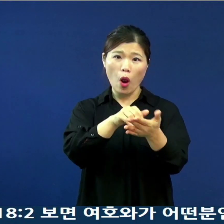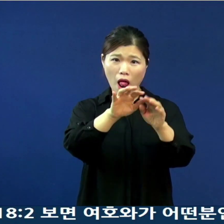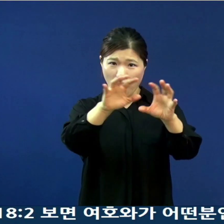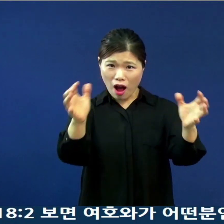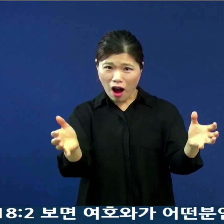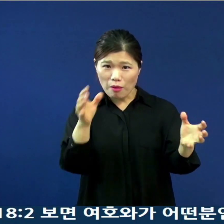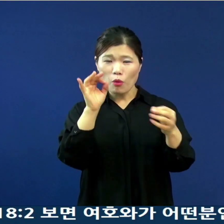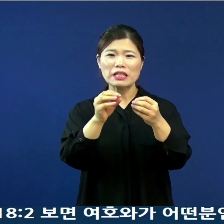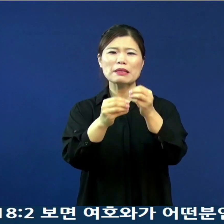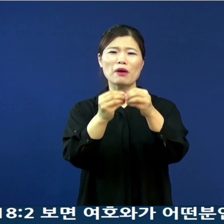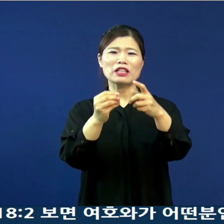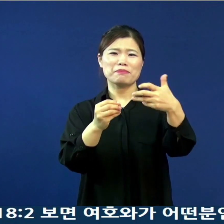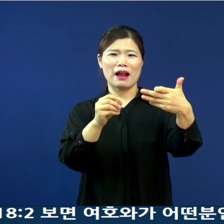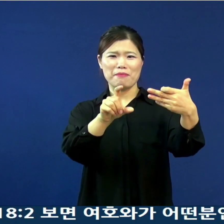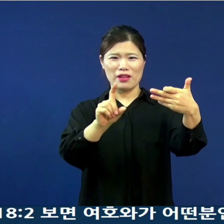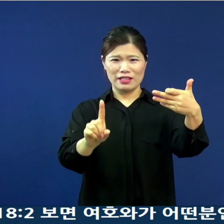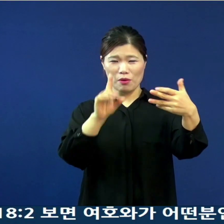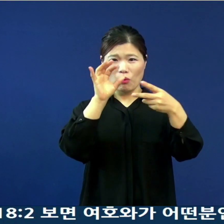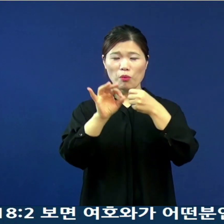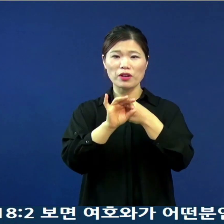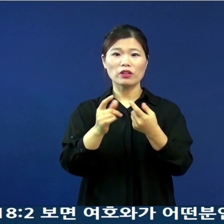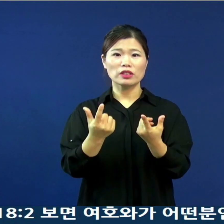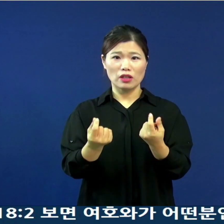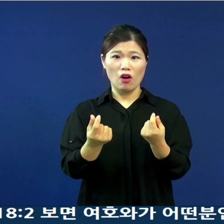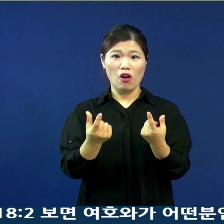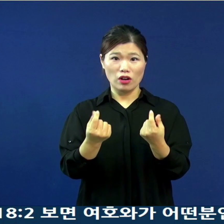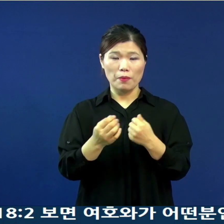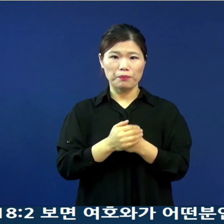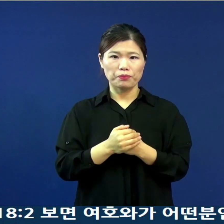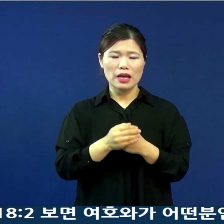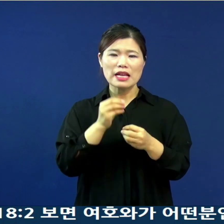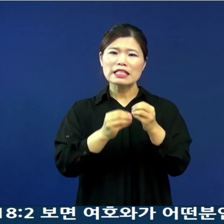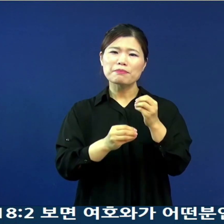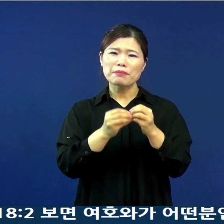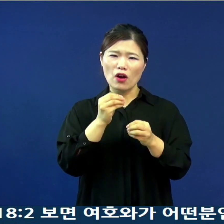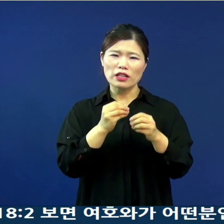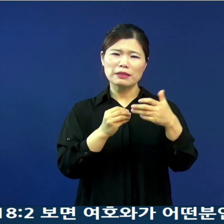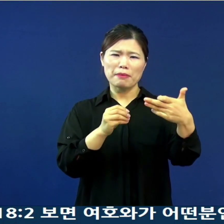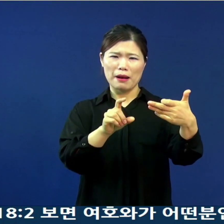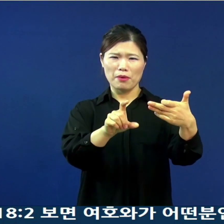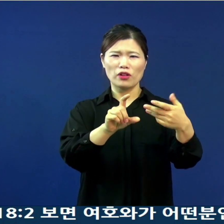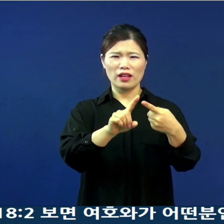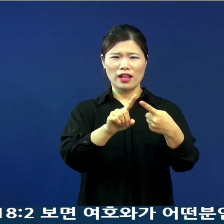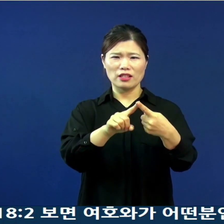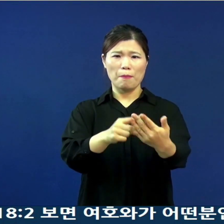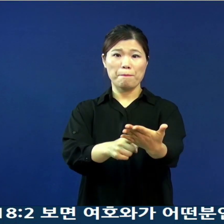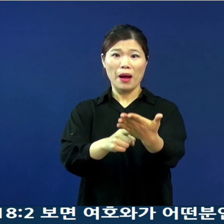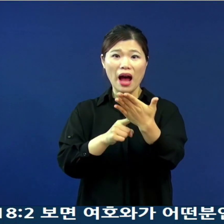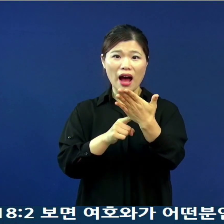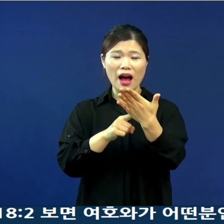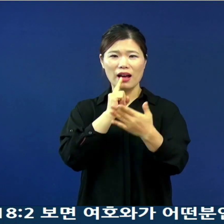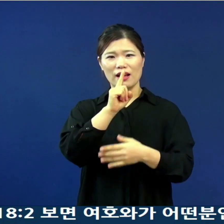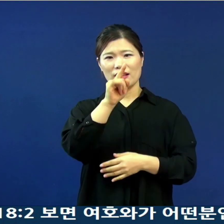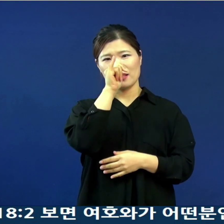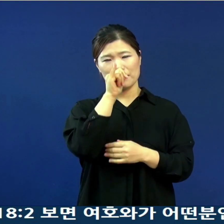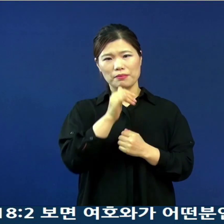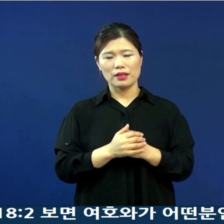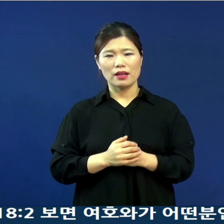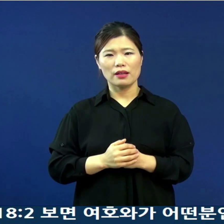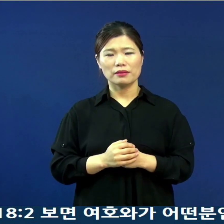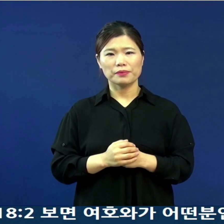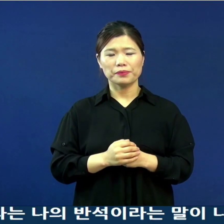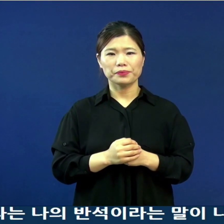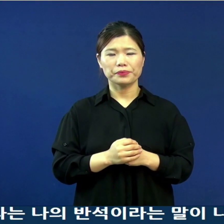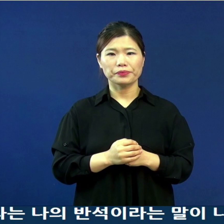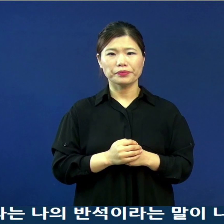있는 이 모습이 시편 18편 전체를 더욱더 드러내고 있다, 이렇게 볼 수 있을 것